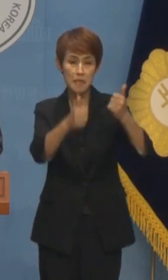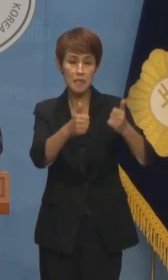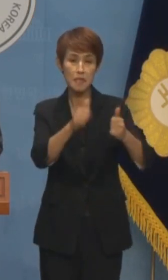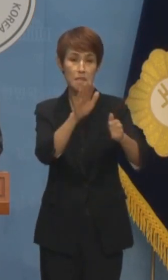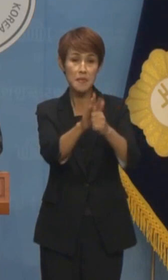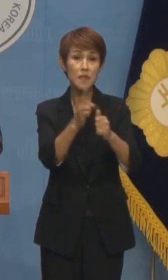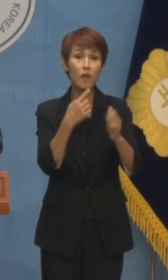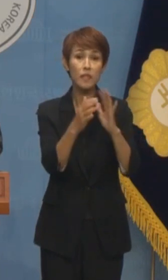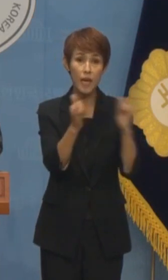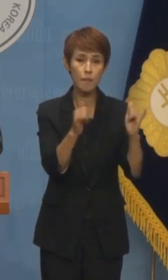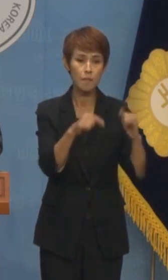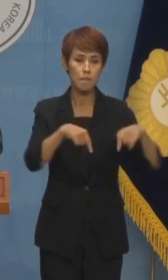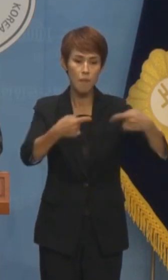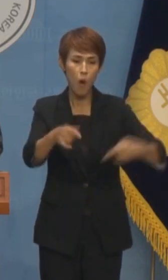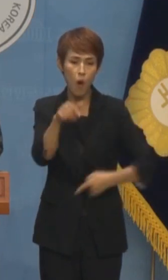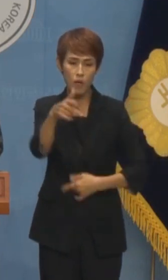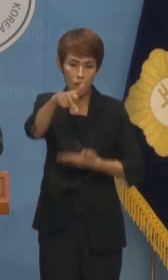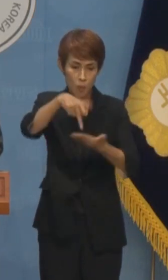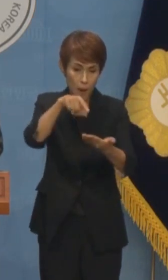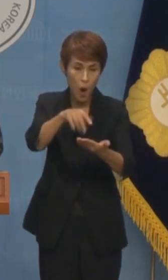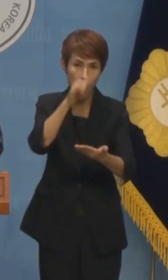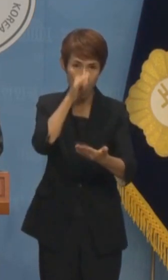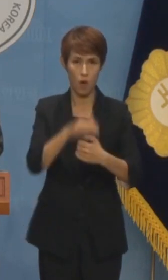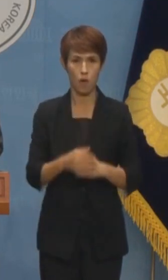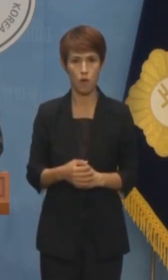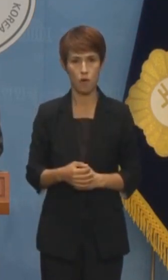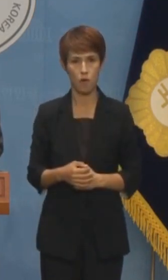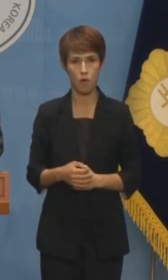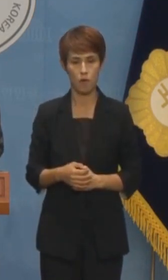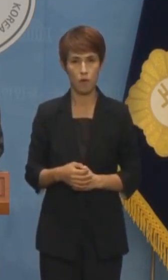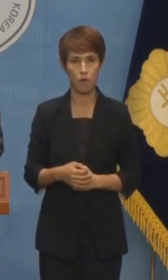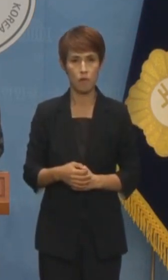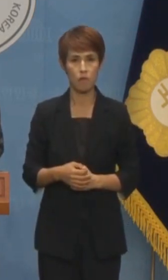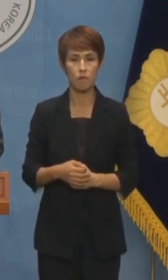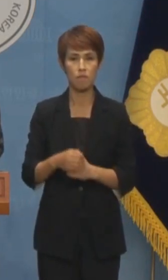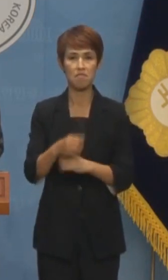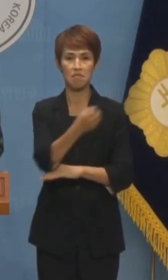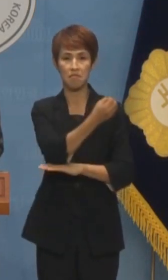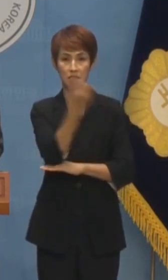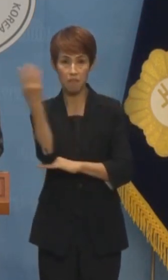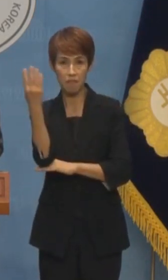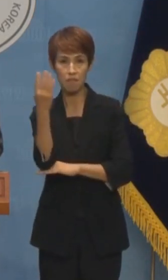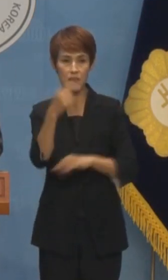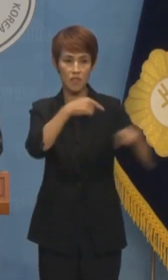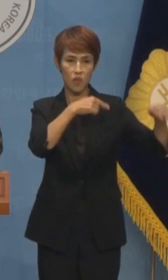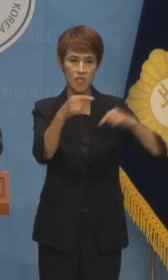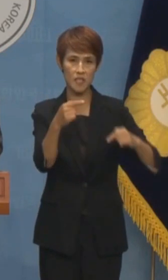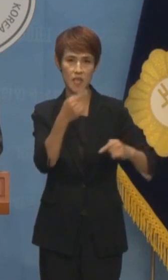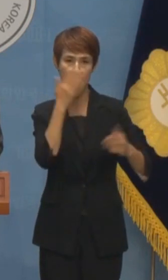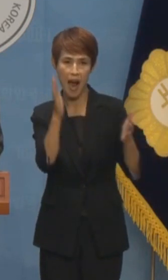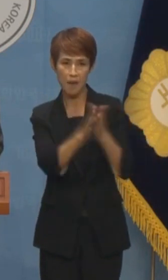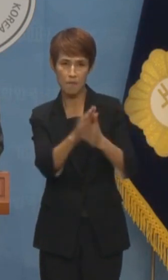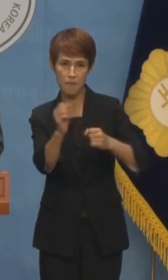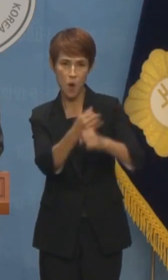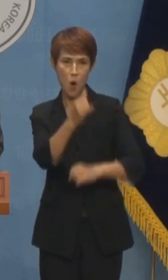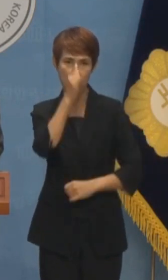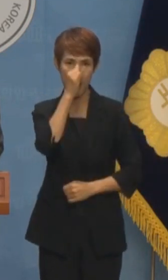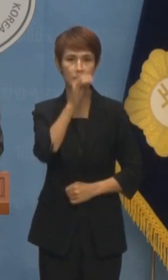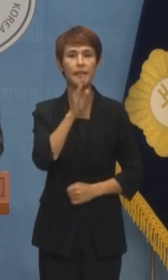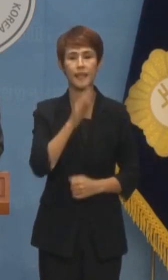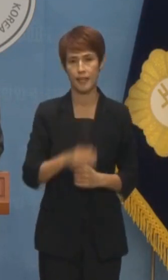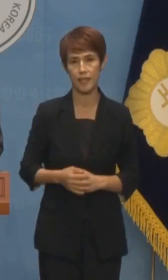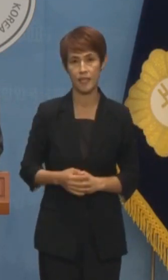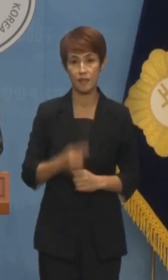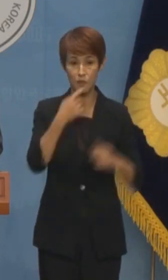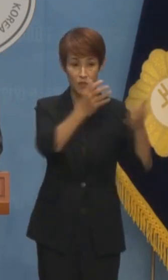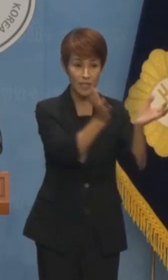제보 공작을 의심할 수밖에 없습니다. 정원 유착을 지적할 수밖에 없습니다. 민주당 편